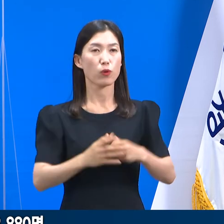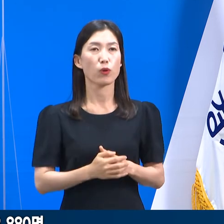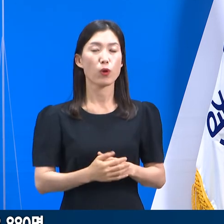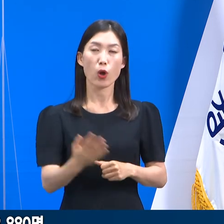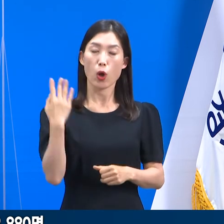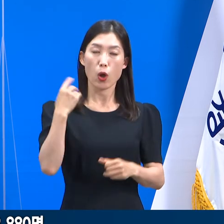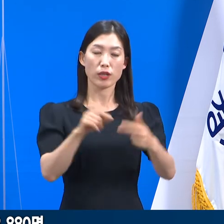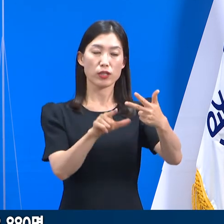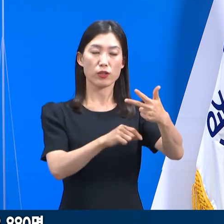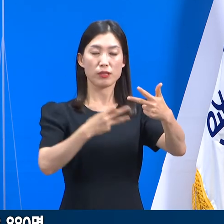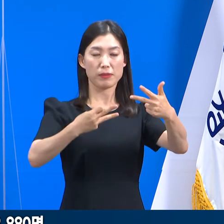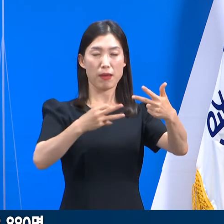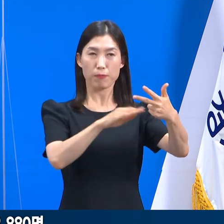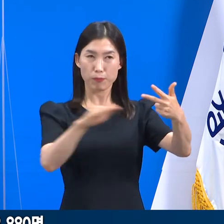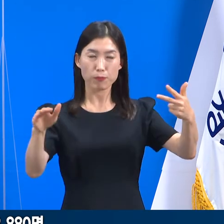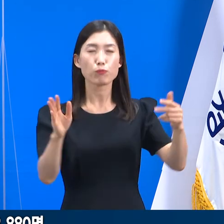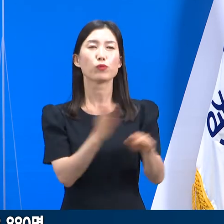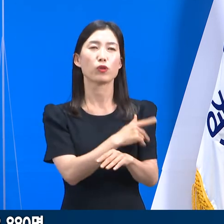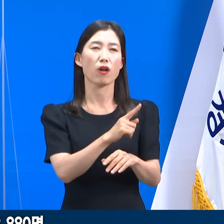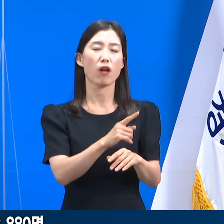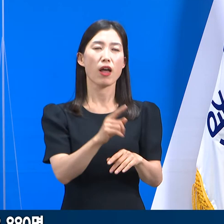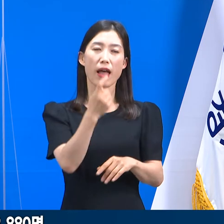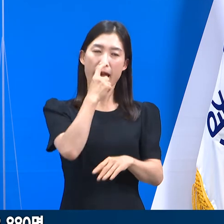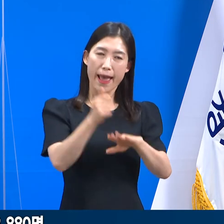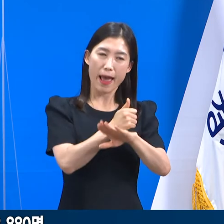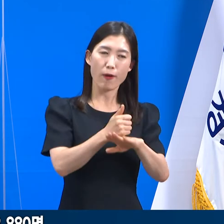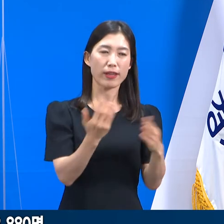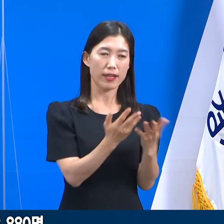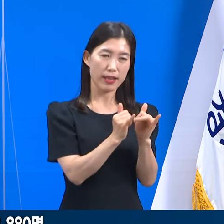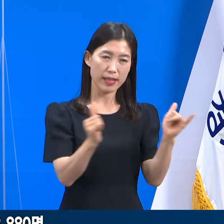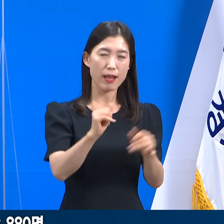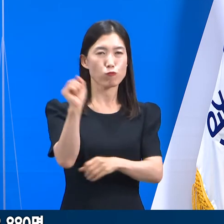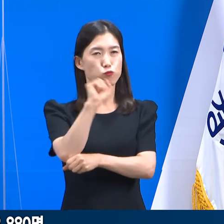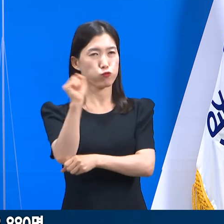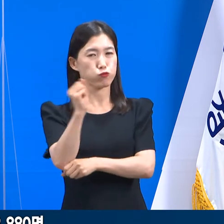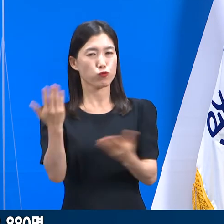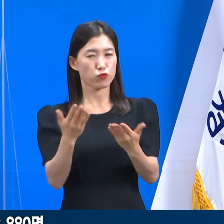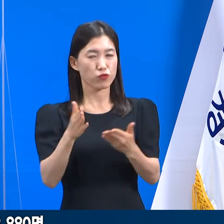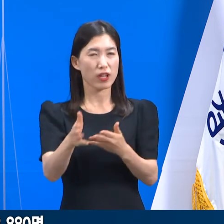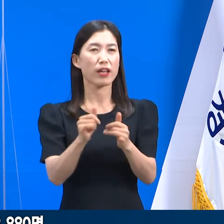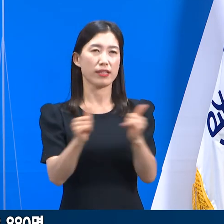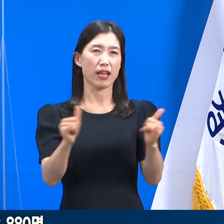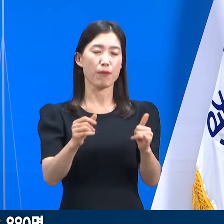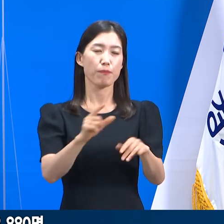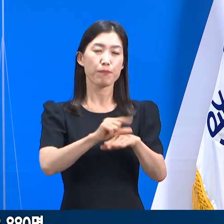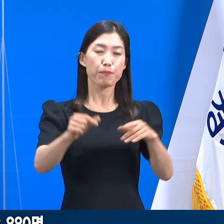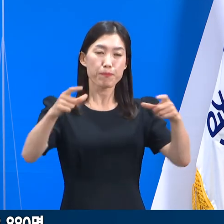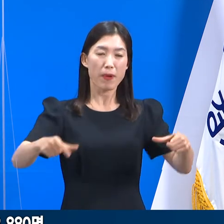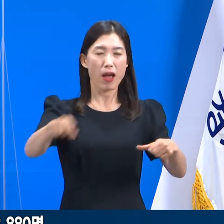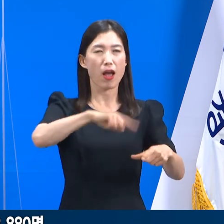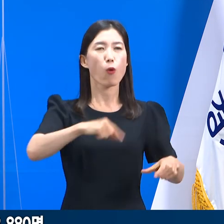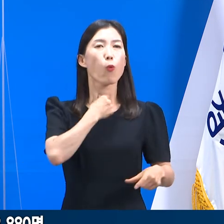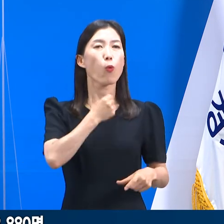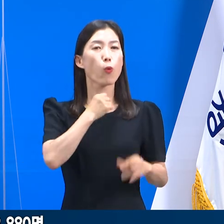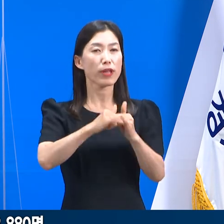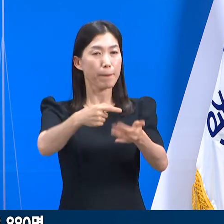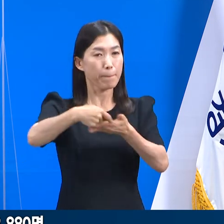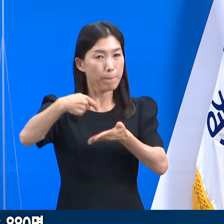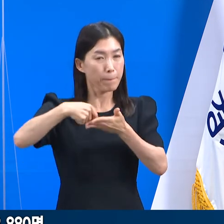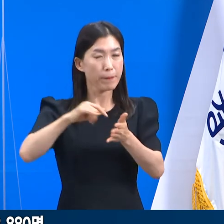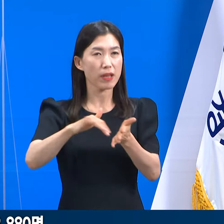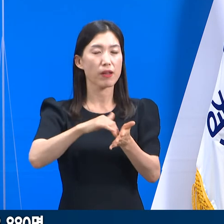지난 13일부터 학원 종사자, 운수 종사자 등을 대상으로 시작된 지자체 자율접종 1회차 접종자는